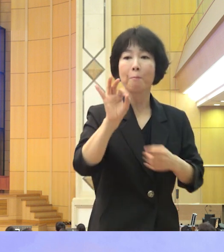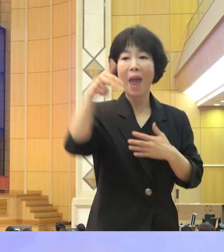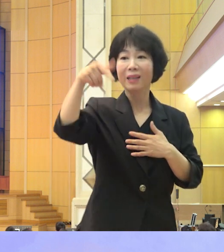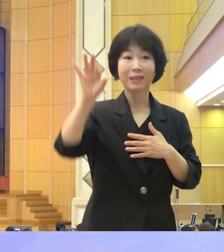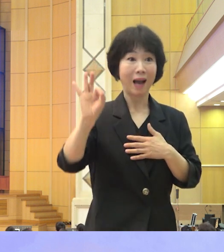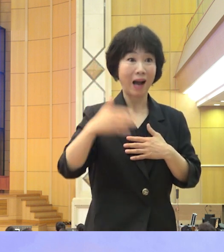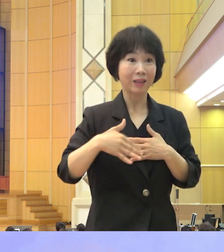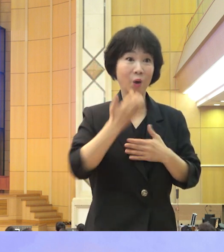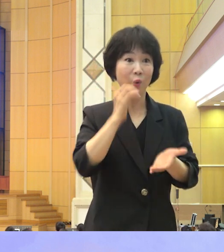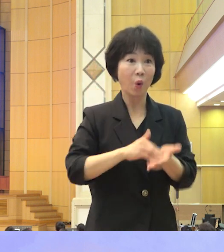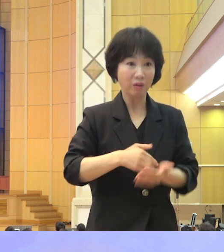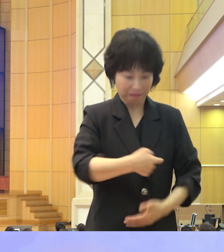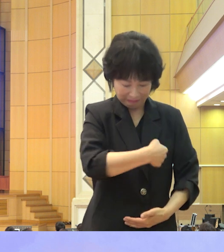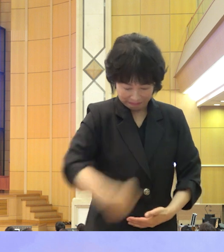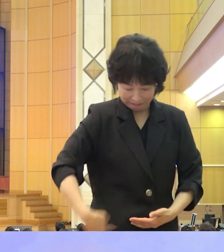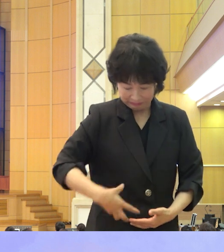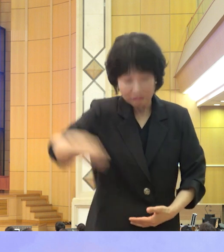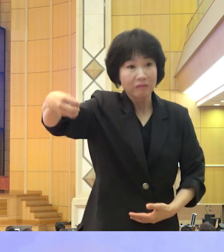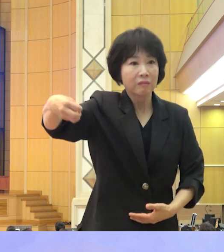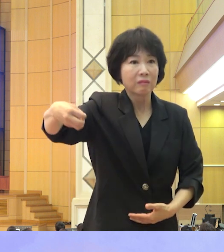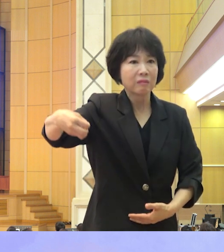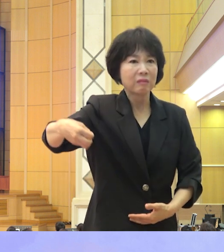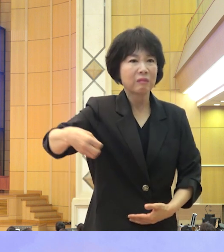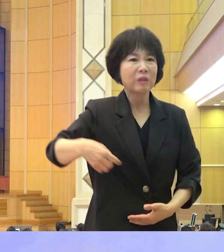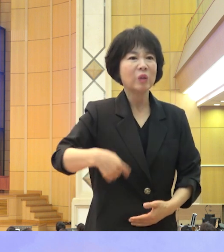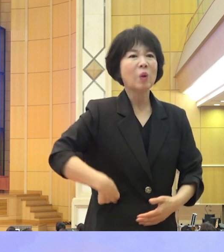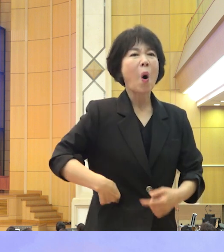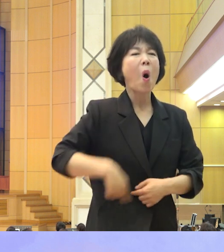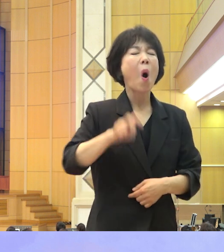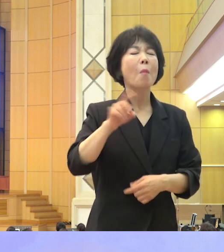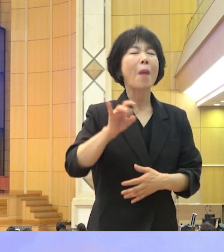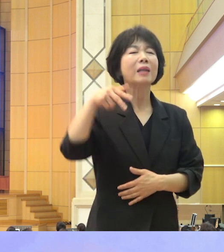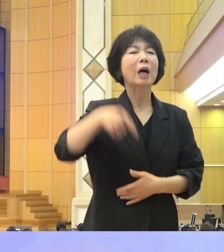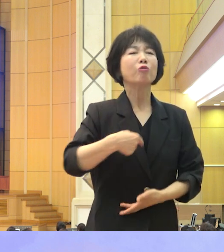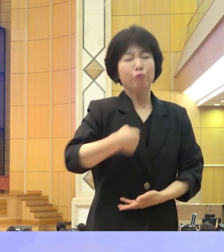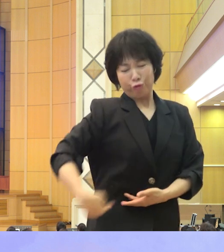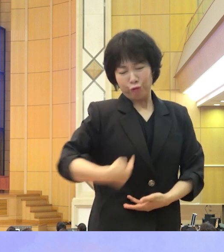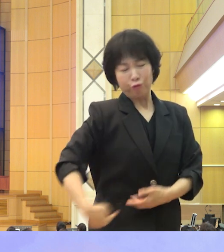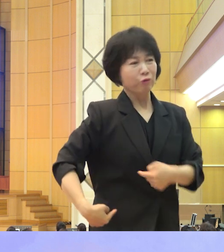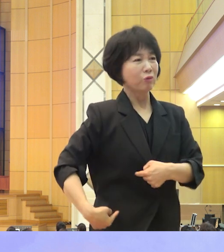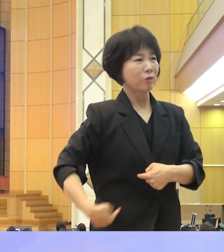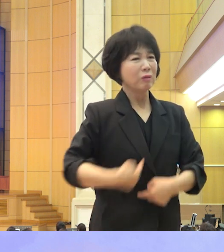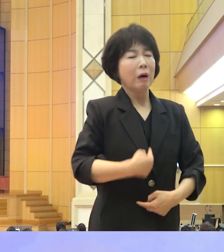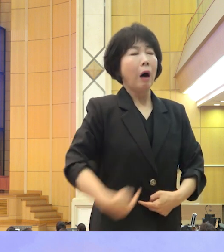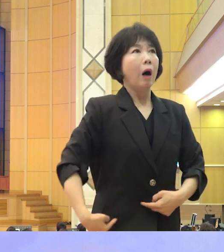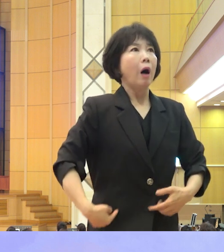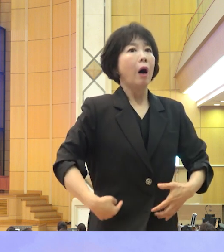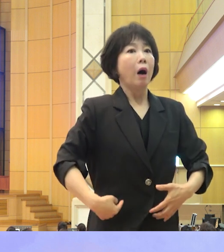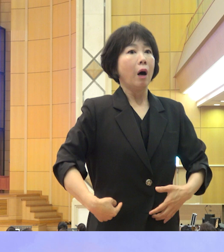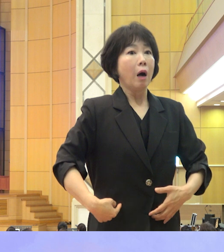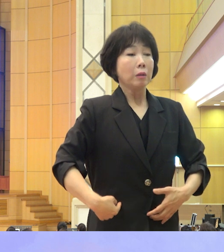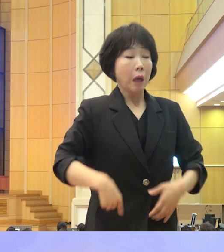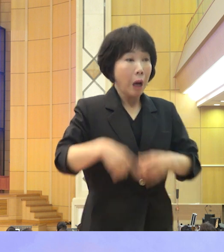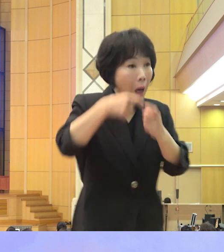참 많이 했습니다. 근데 맹장 수술할 때 의사 선생님한테 맹장 수술하는